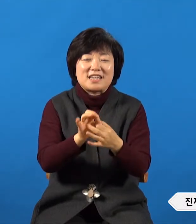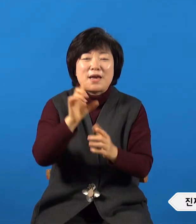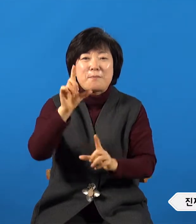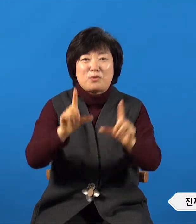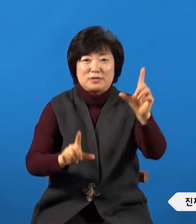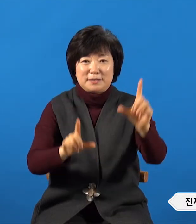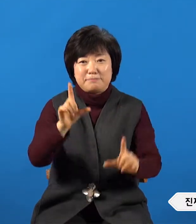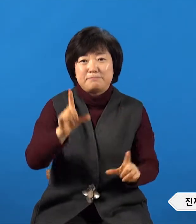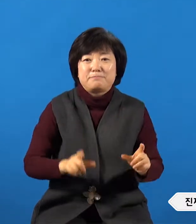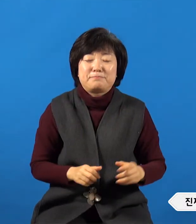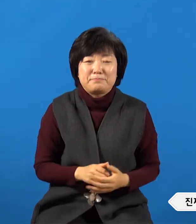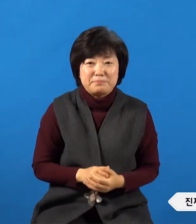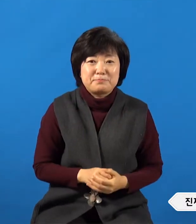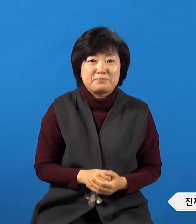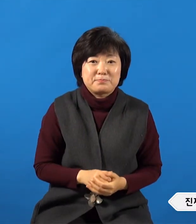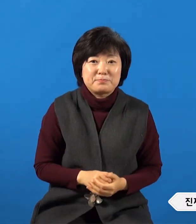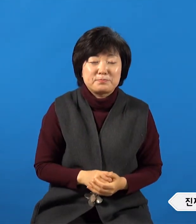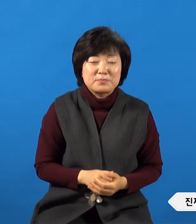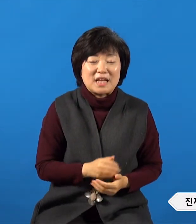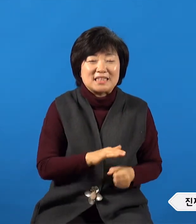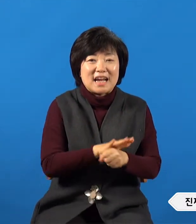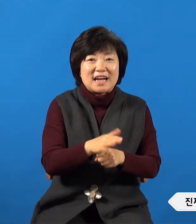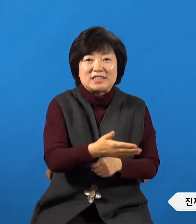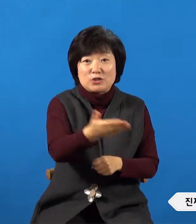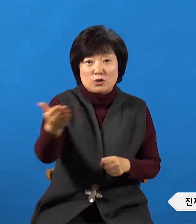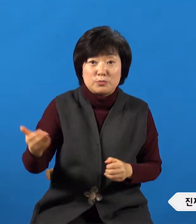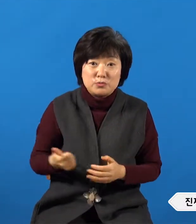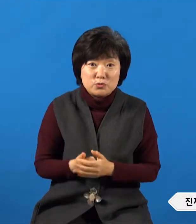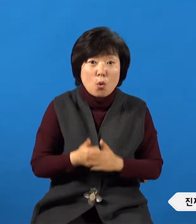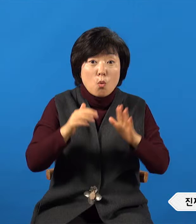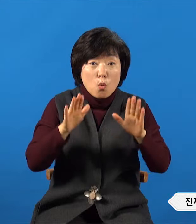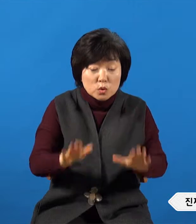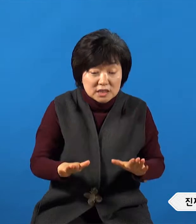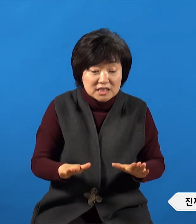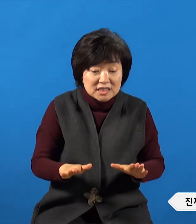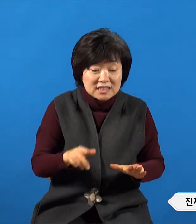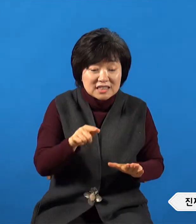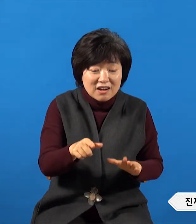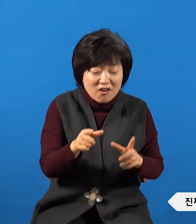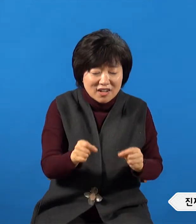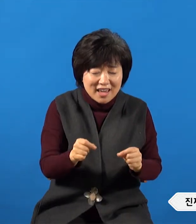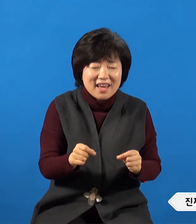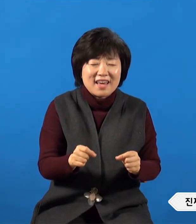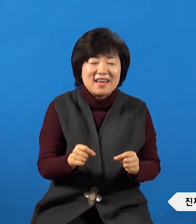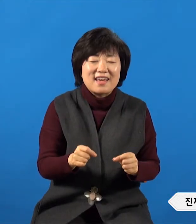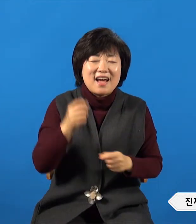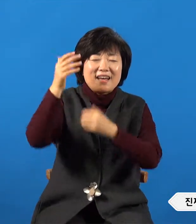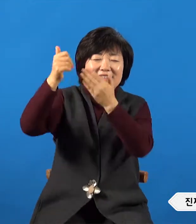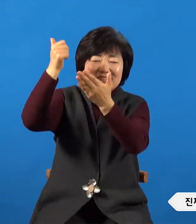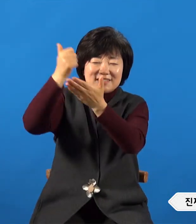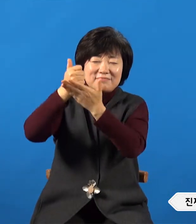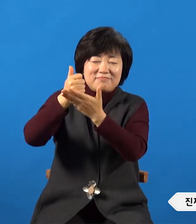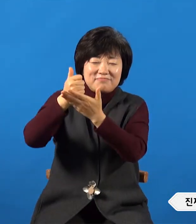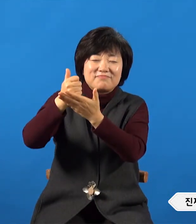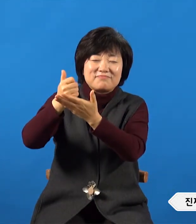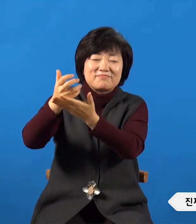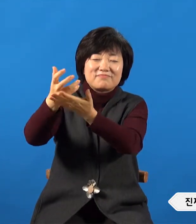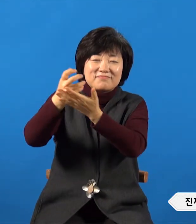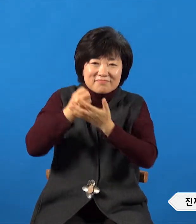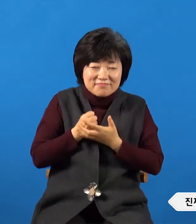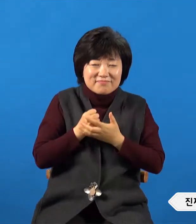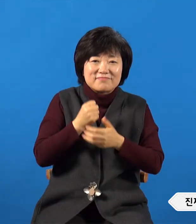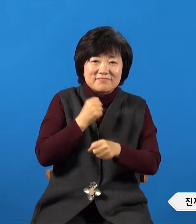우리는 알게 됩니다. 그러므로 사랑하는 여러분, 오늘 우리가 그렇게 블레싱을 통해서 새로운 분들을